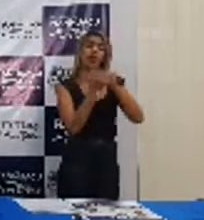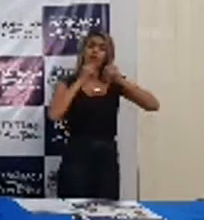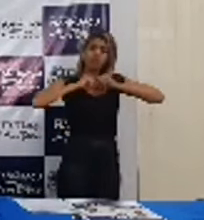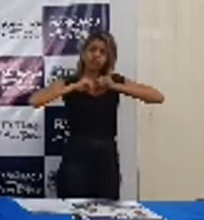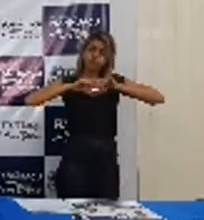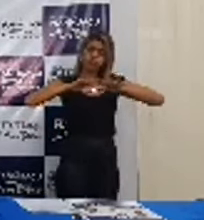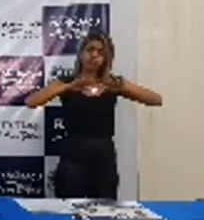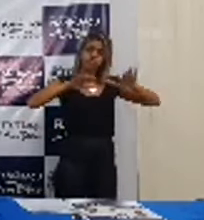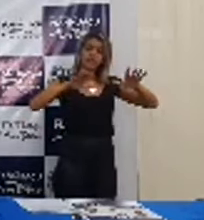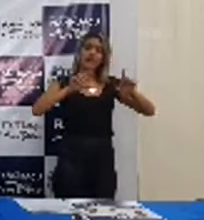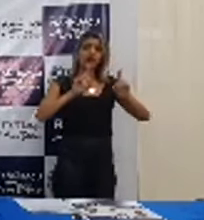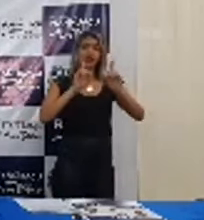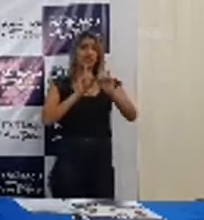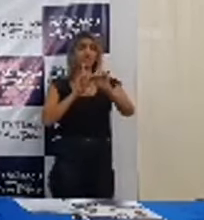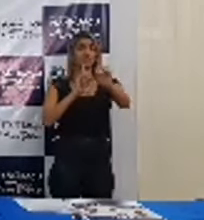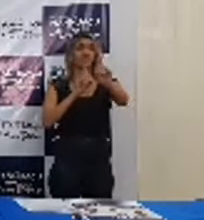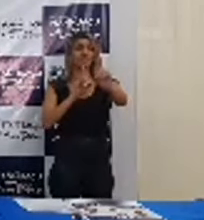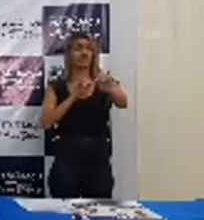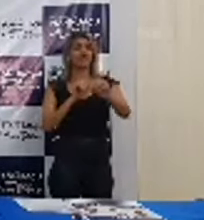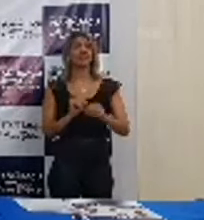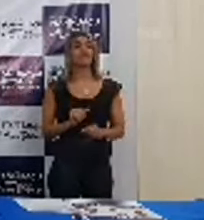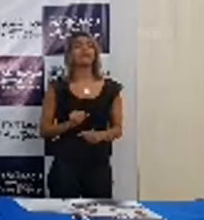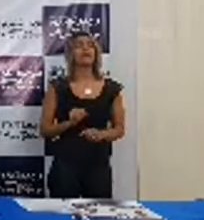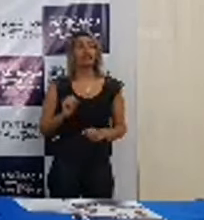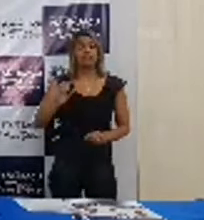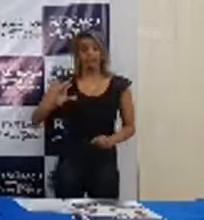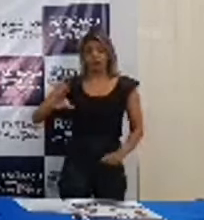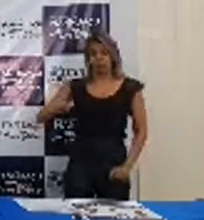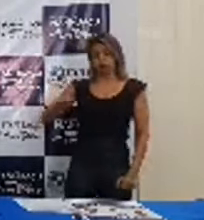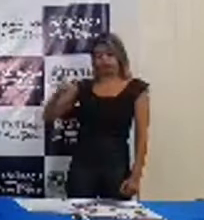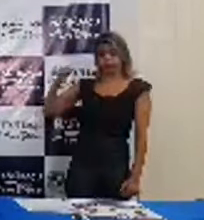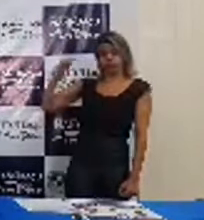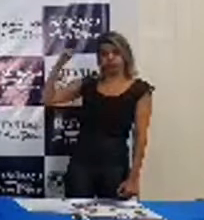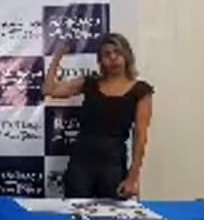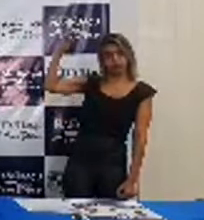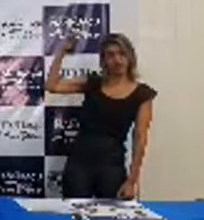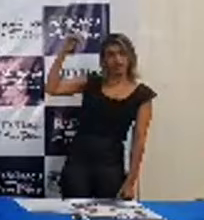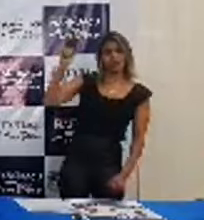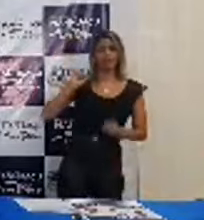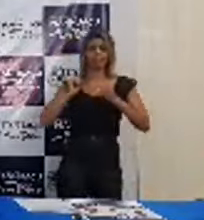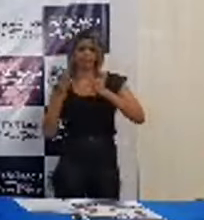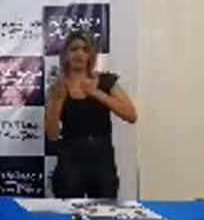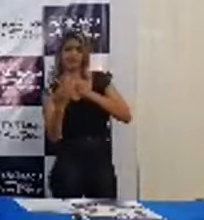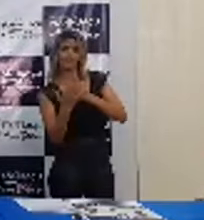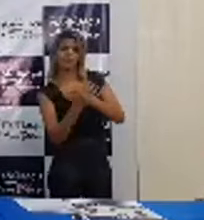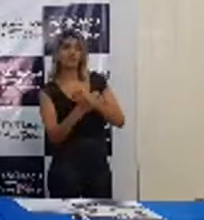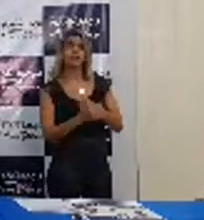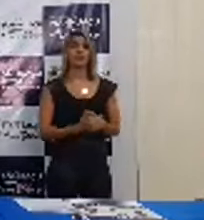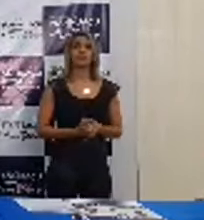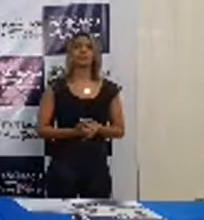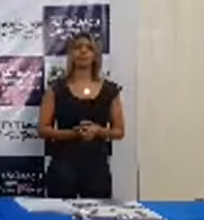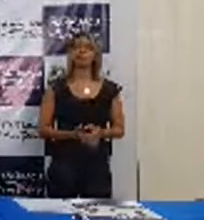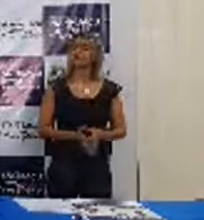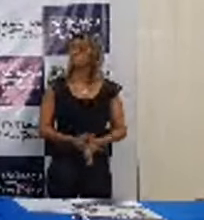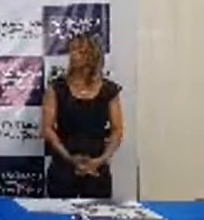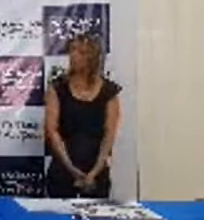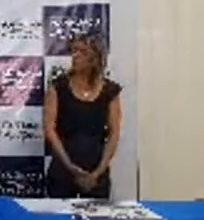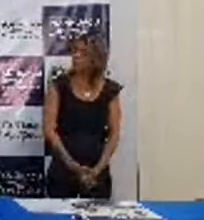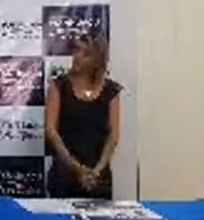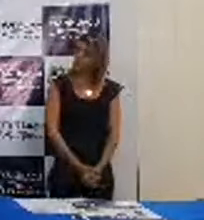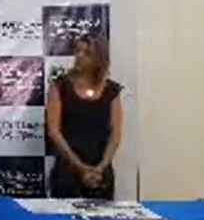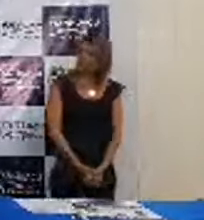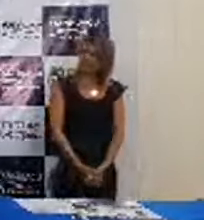Essa fila não vai influenciar os resultados ou da próxima reunião nossa, do dia 1º/8, que você falou, ou